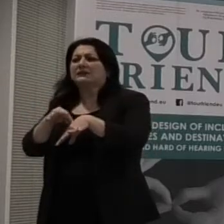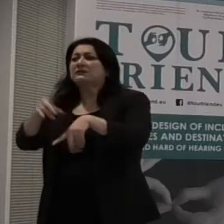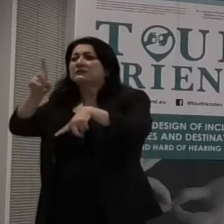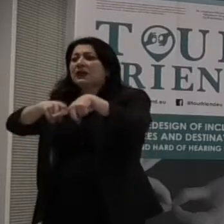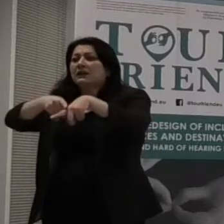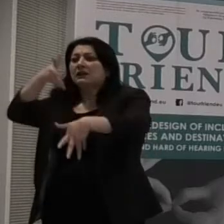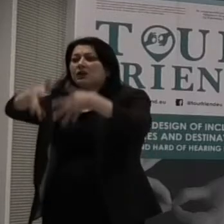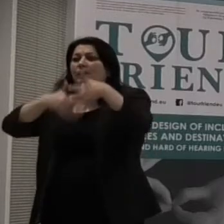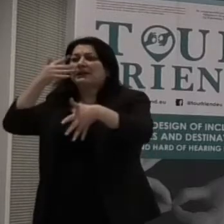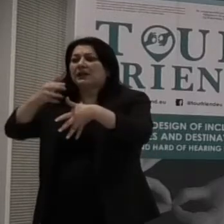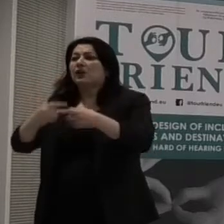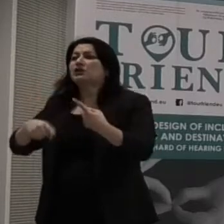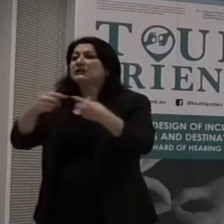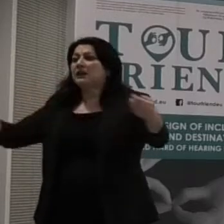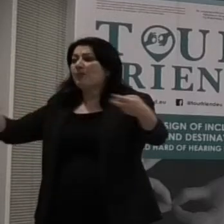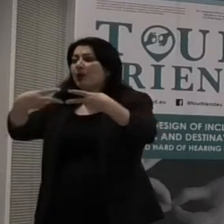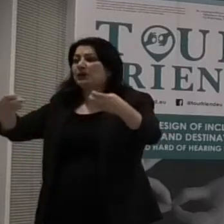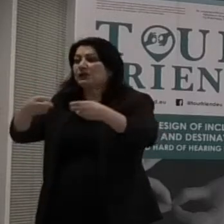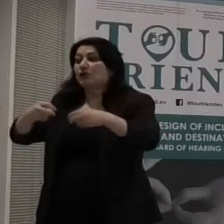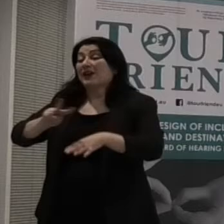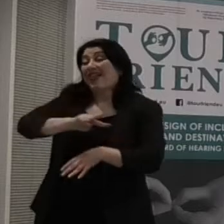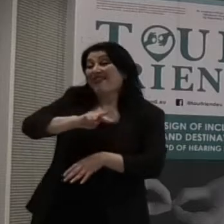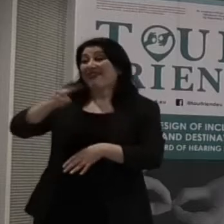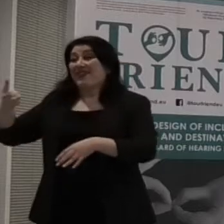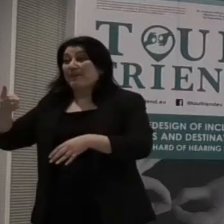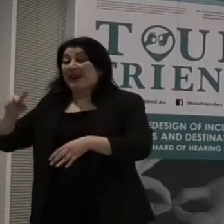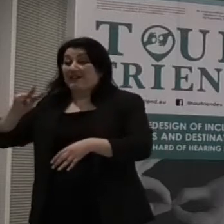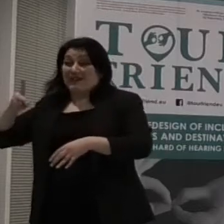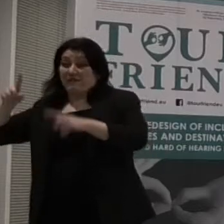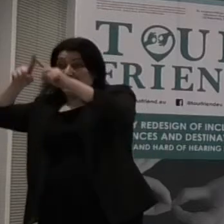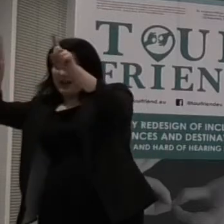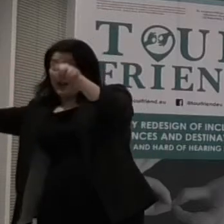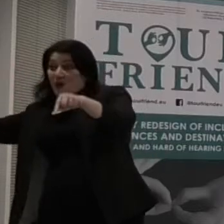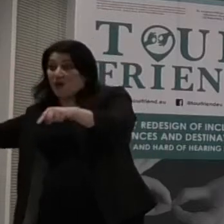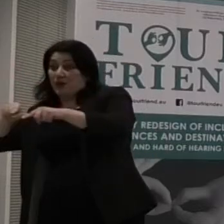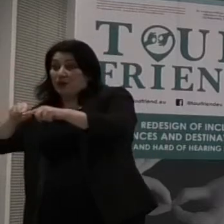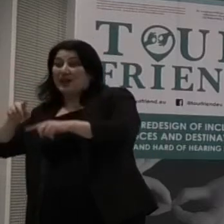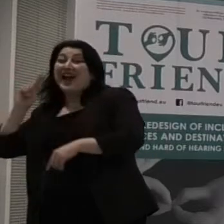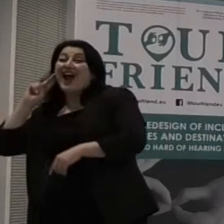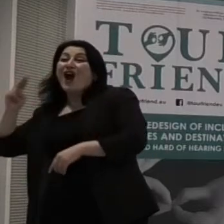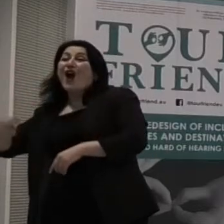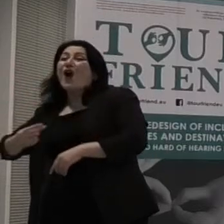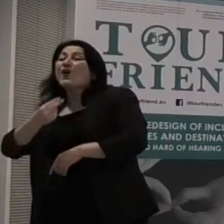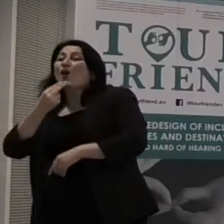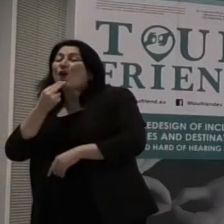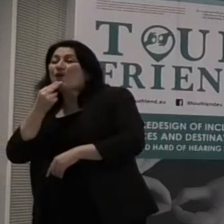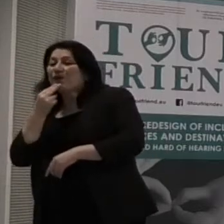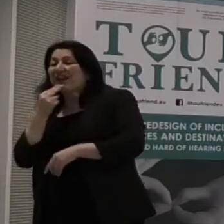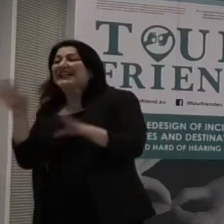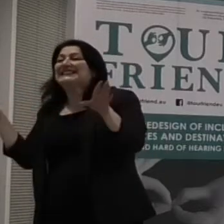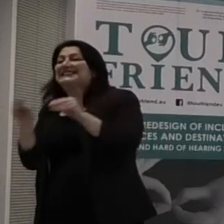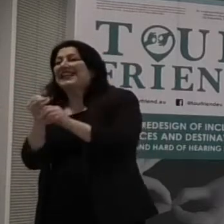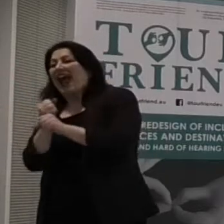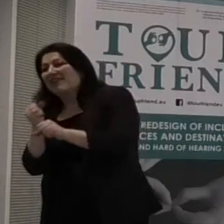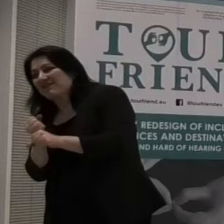υπότιτλους, και στη δίπλα οθόνη η κοφή συνάδελφος διερμηνέας, η κυρία Λία Σπύρου,